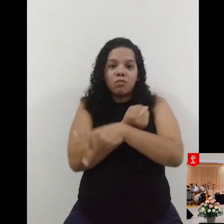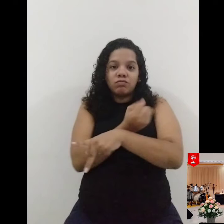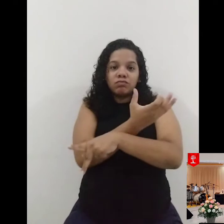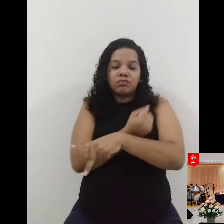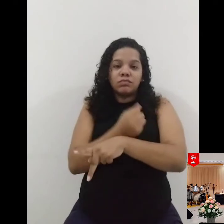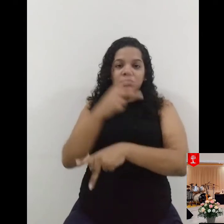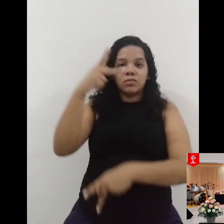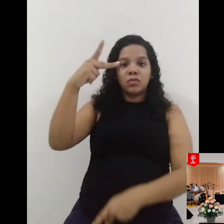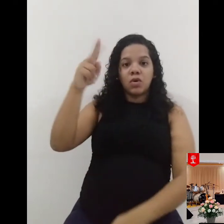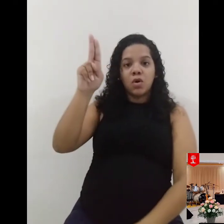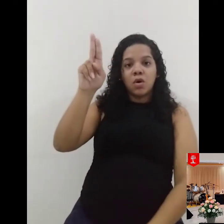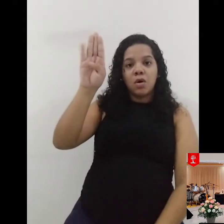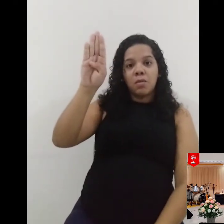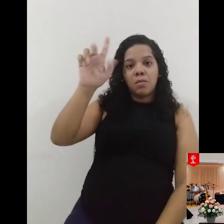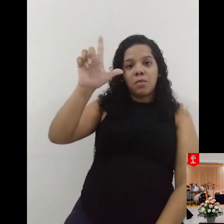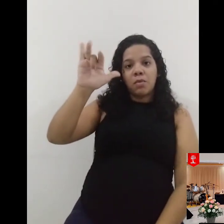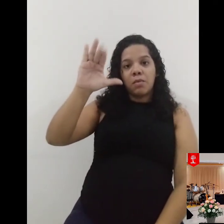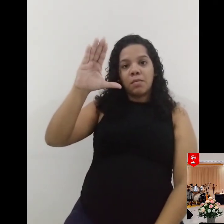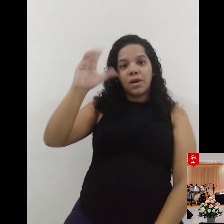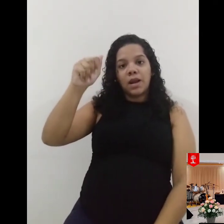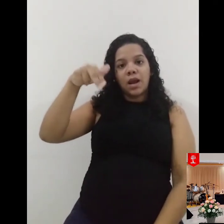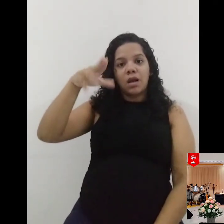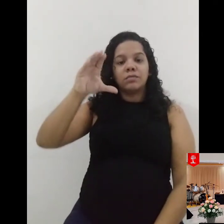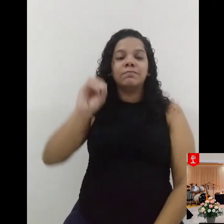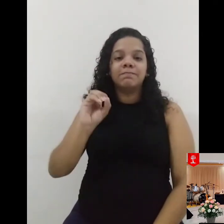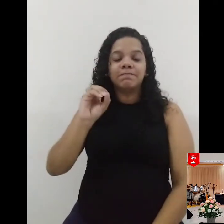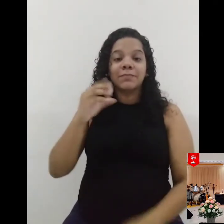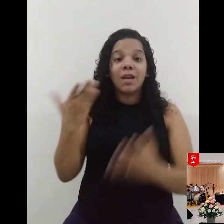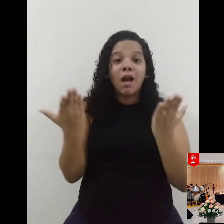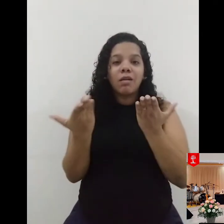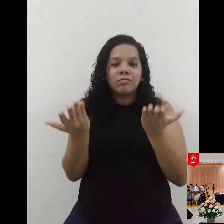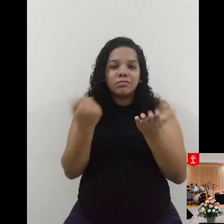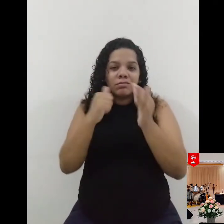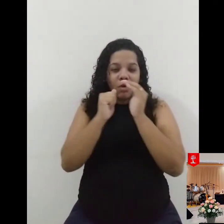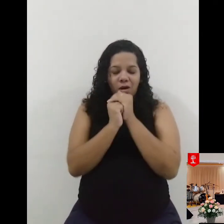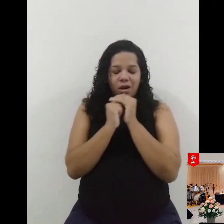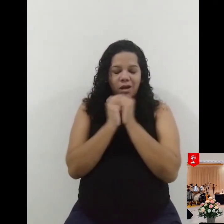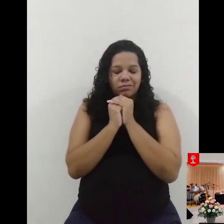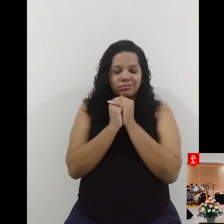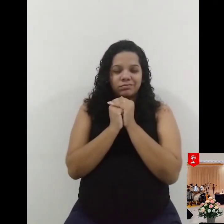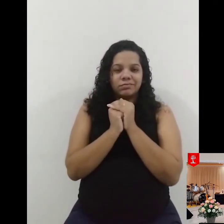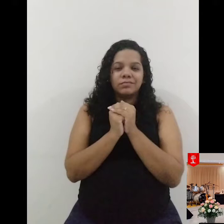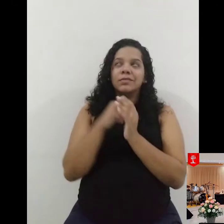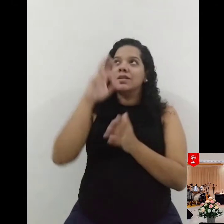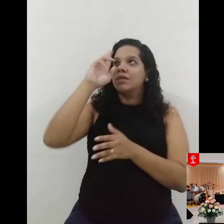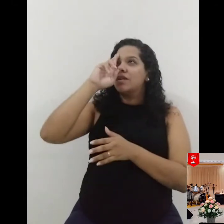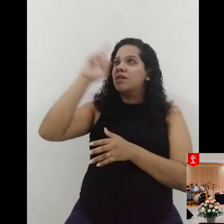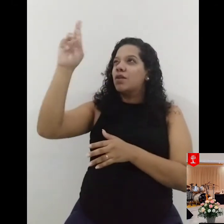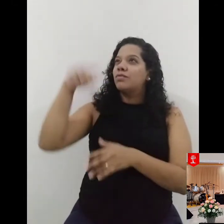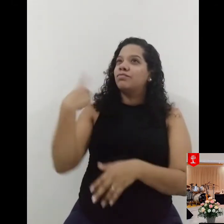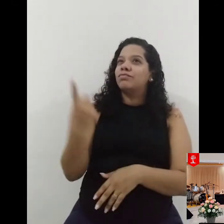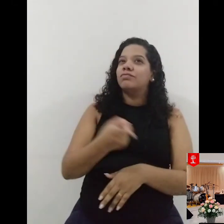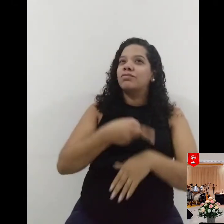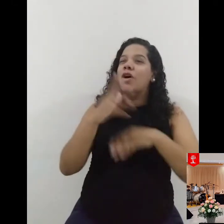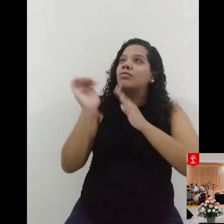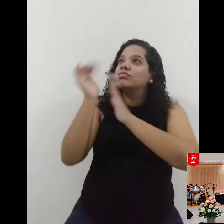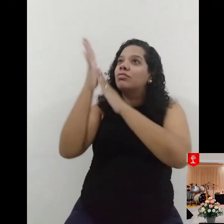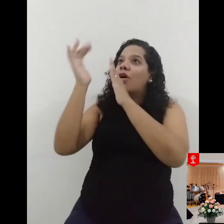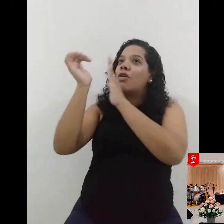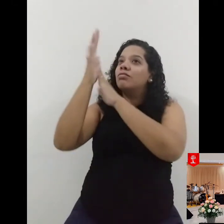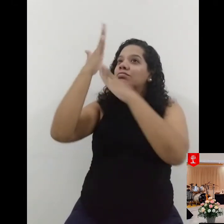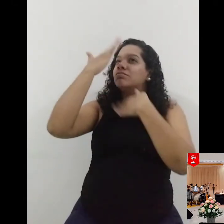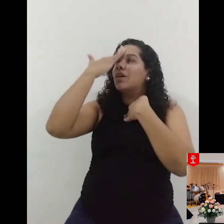teu favor para esse momento de exposição da palavra. Nós sabemos das